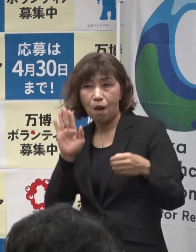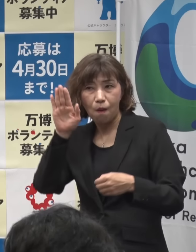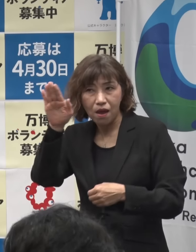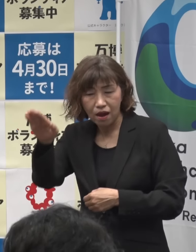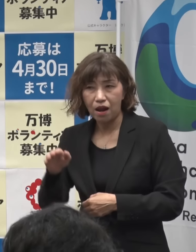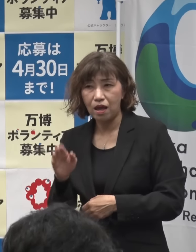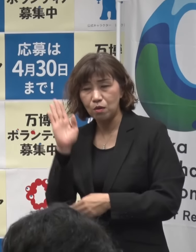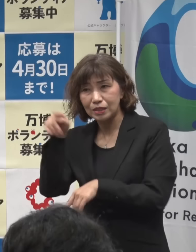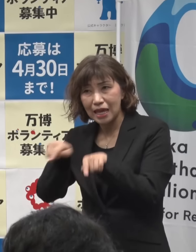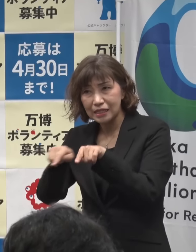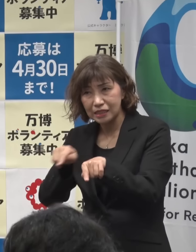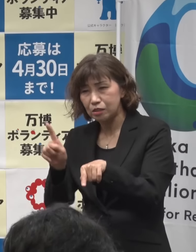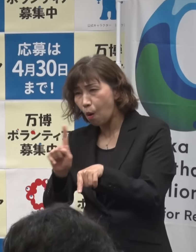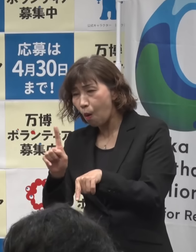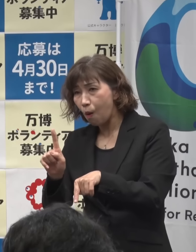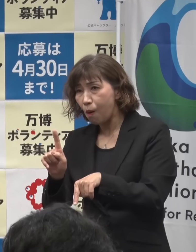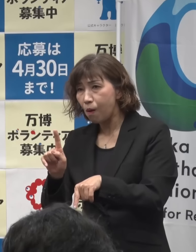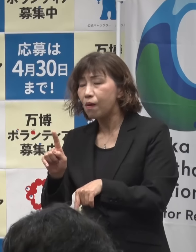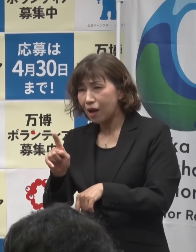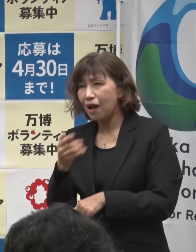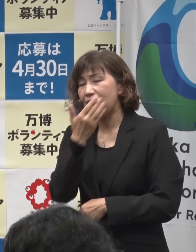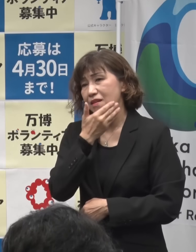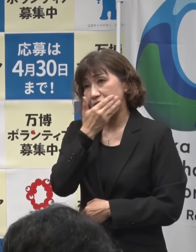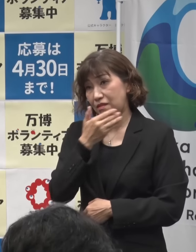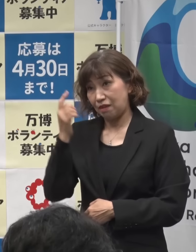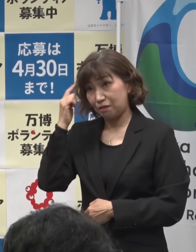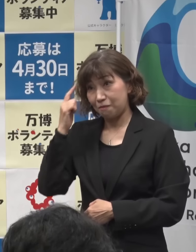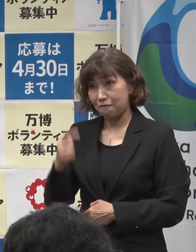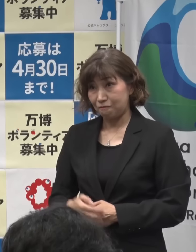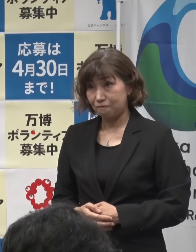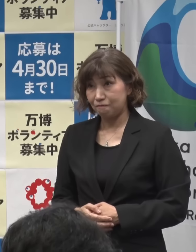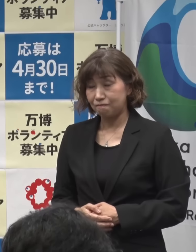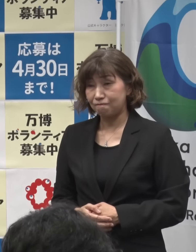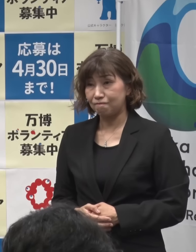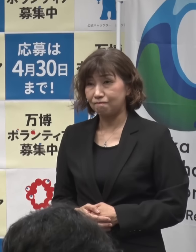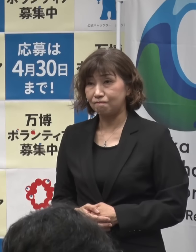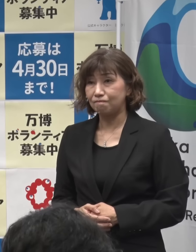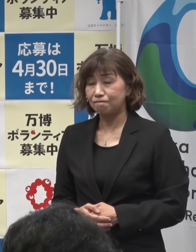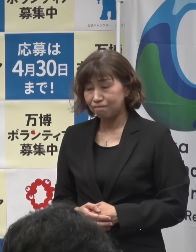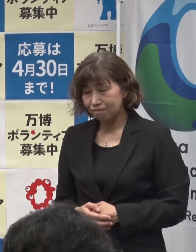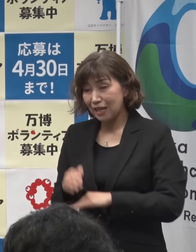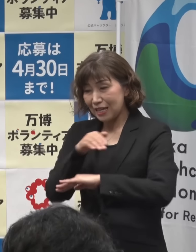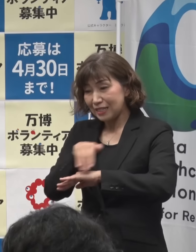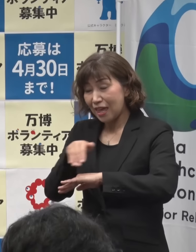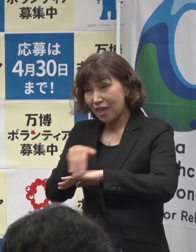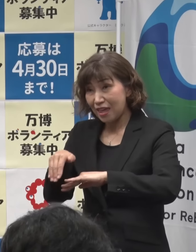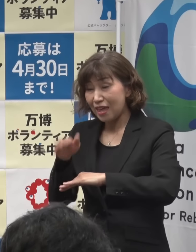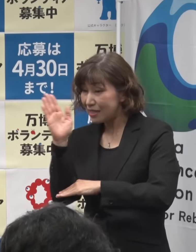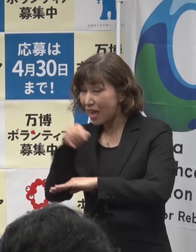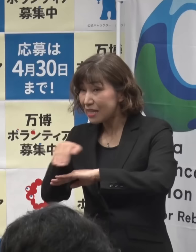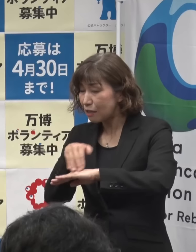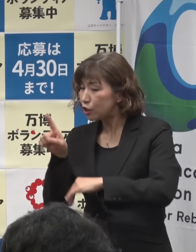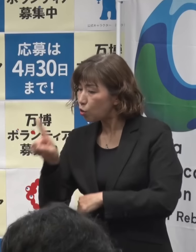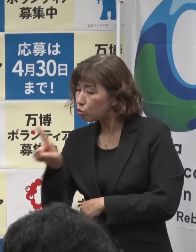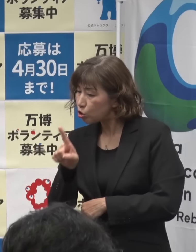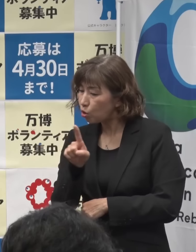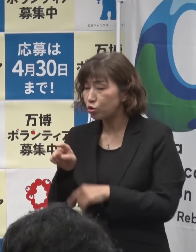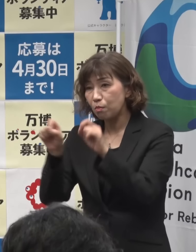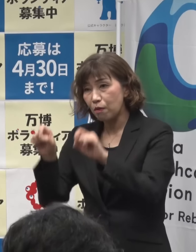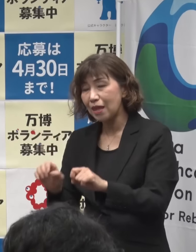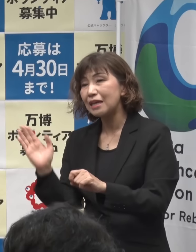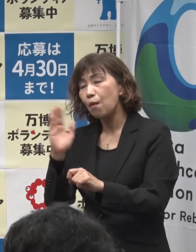政治をしていくのかということが僕は重要なんだと思っています。で、一個一個の政策というよりはやっぱりこれ思想に関することなんかな